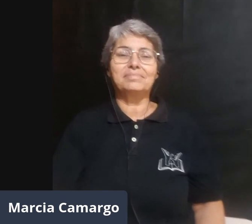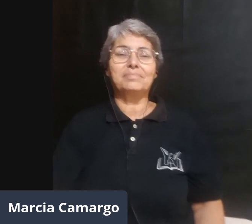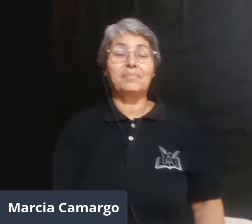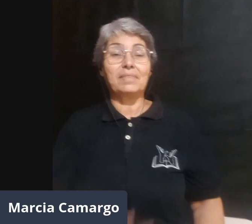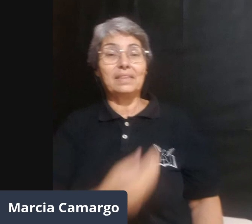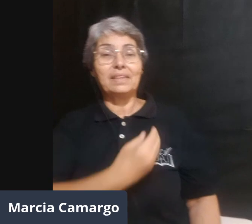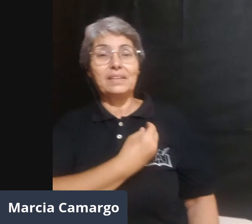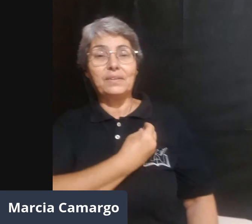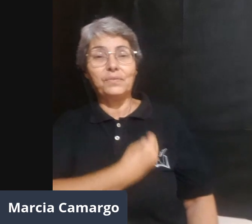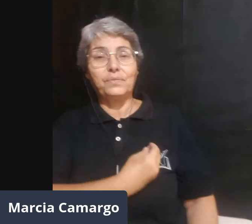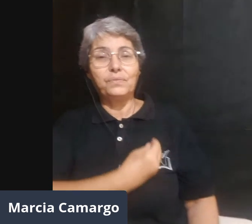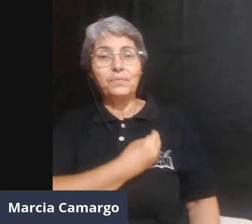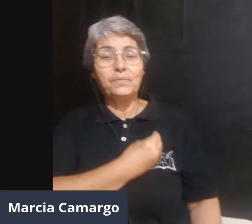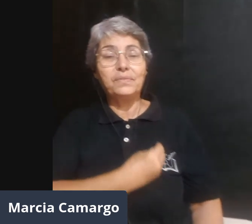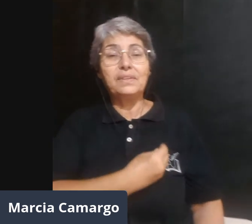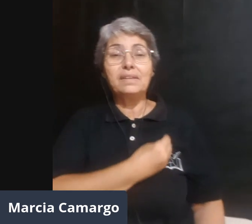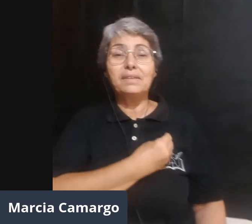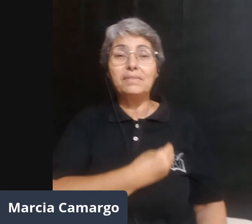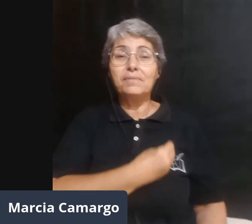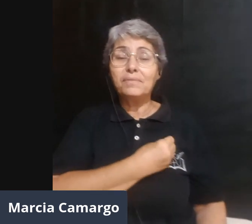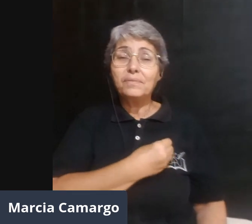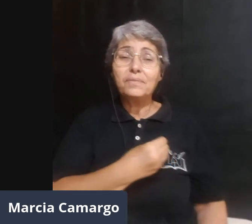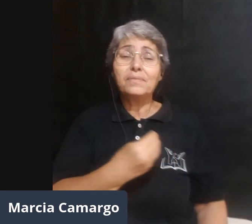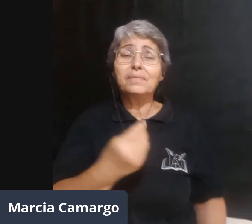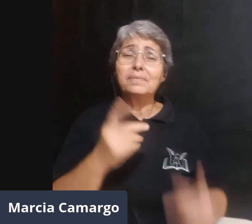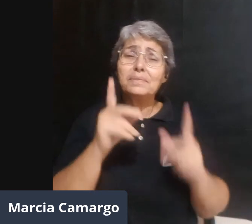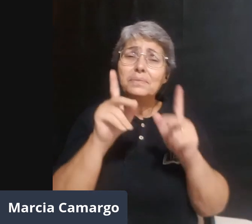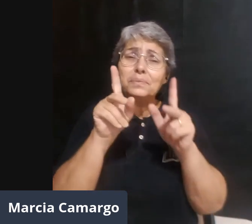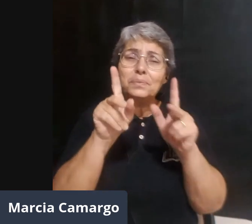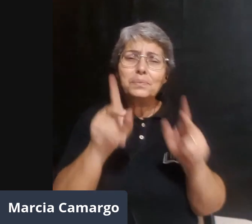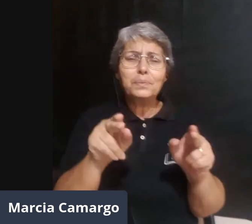Viver a vida de